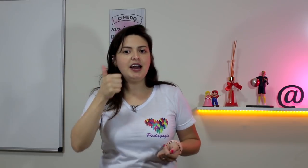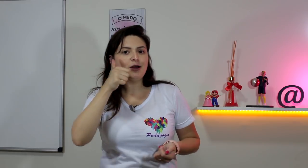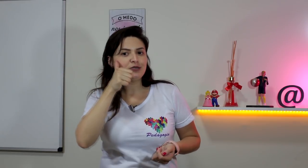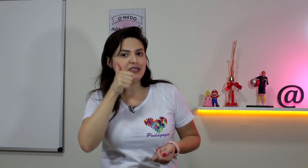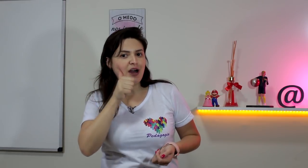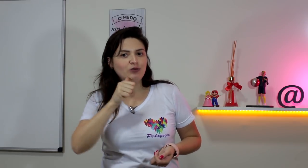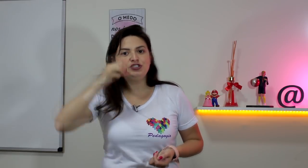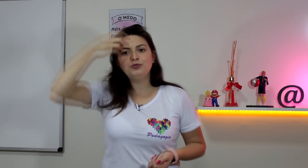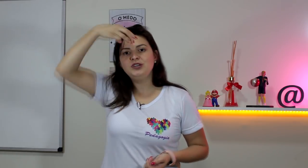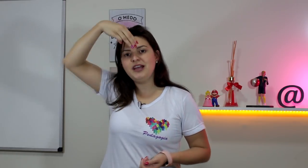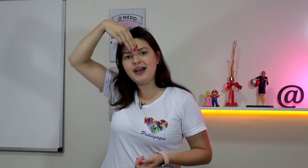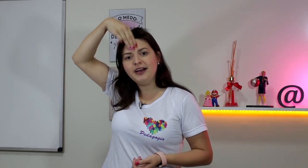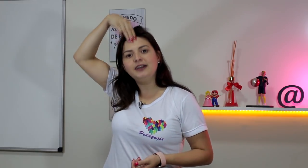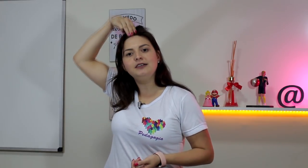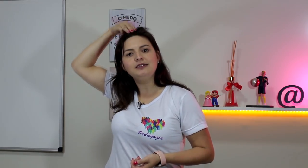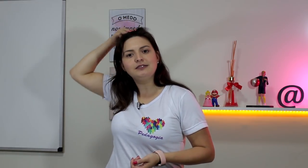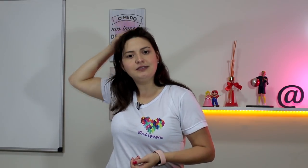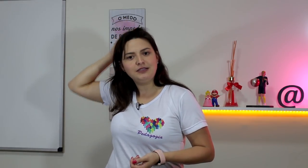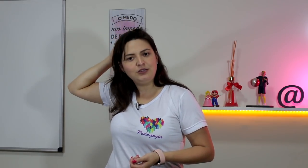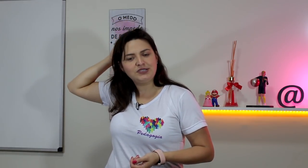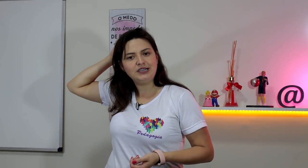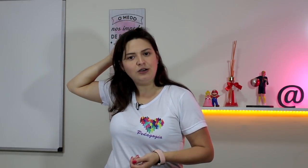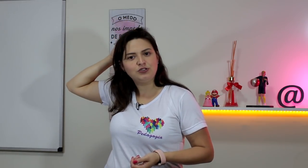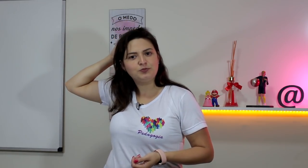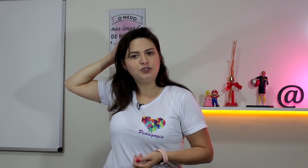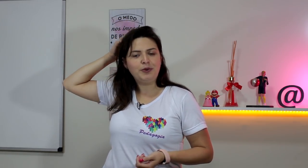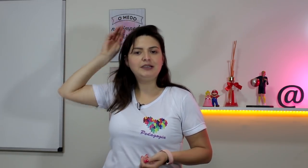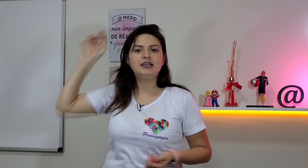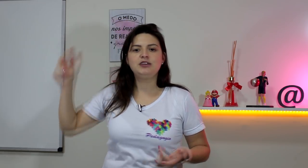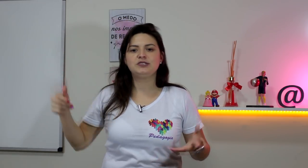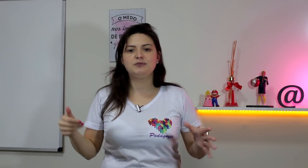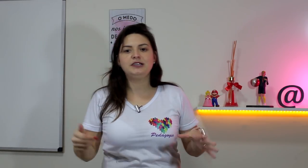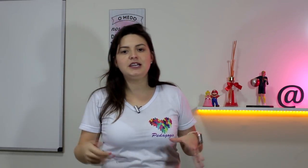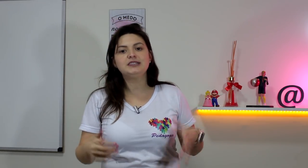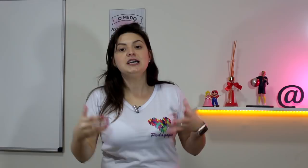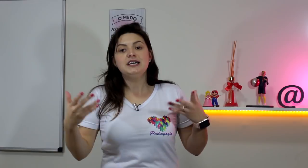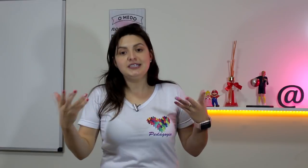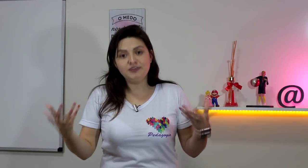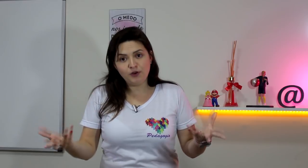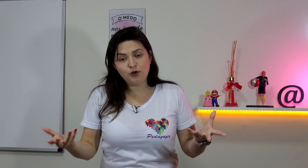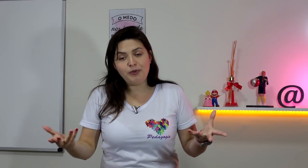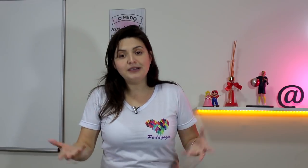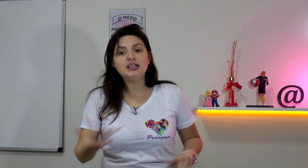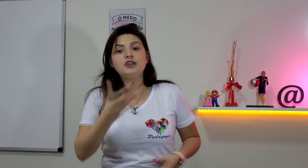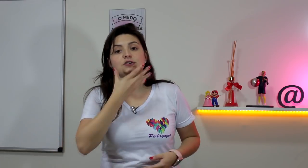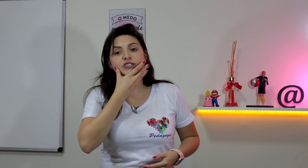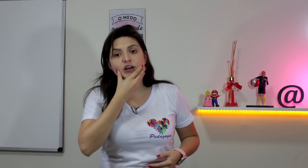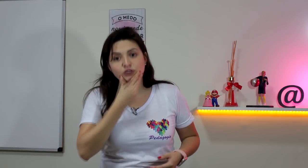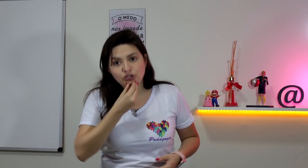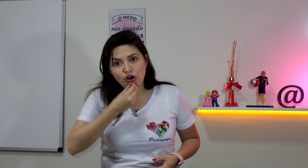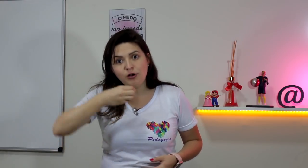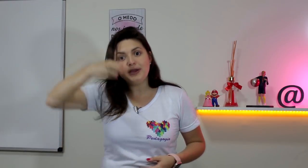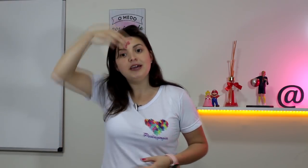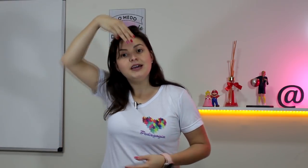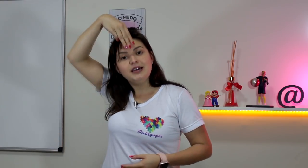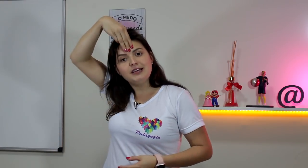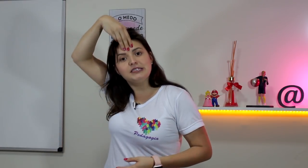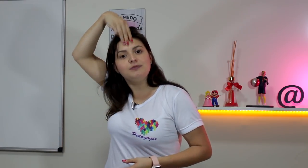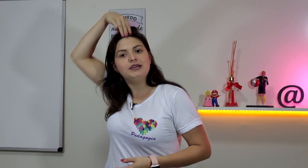é o sinal de mulher e o sinal de padrinhos e madrinhas. E se for o padrinho, é o sinal de homem, esse